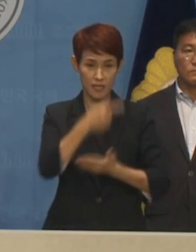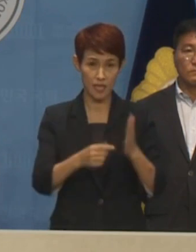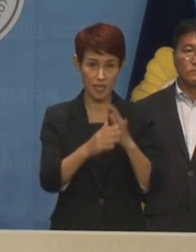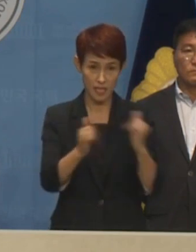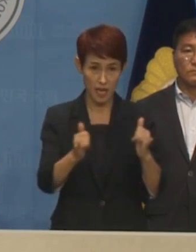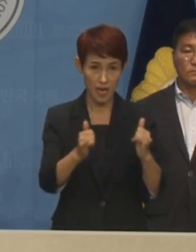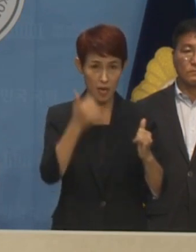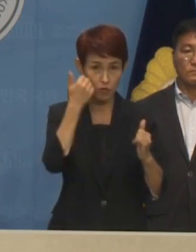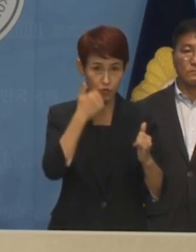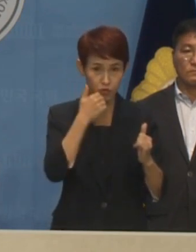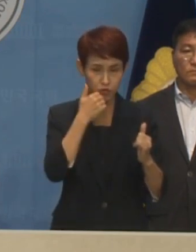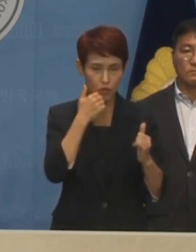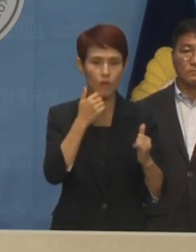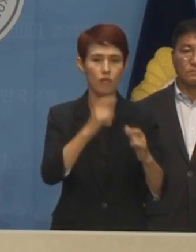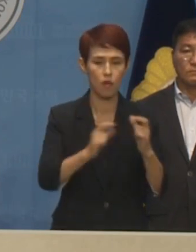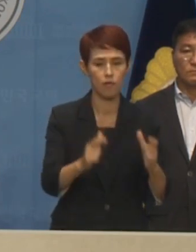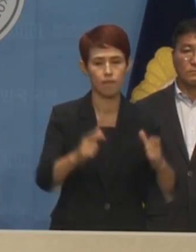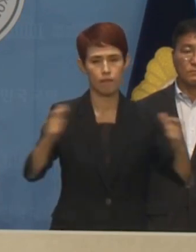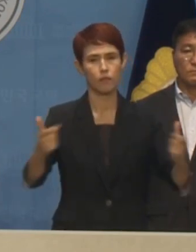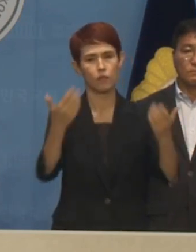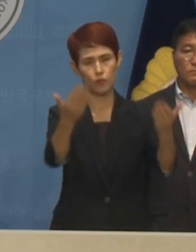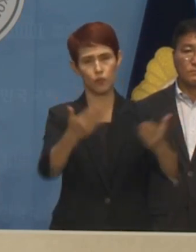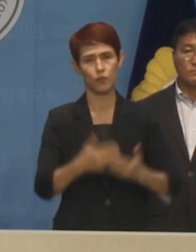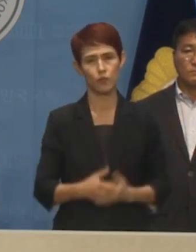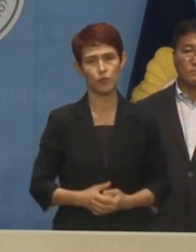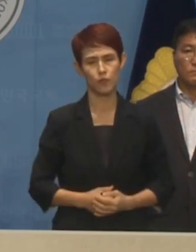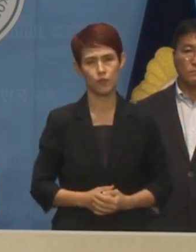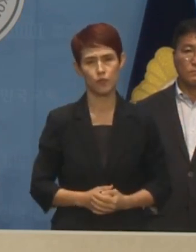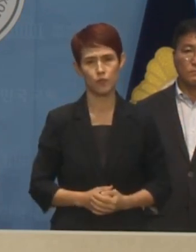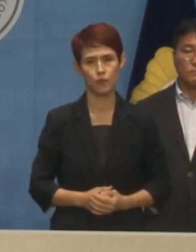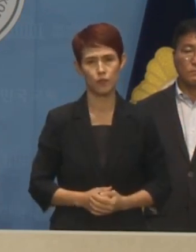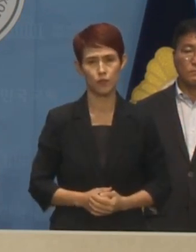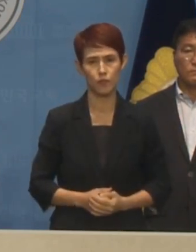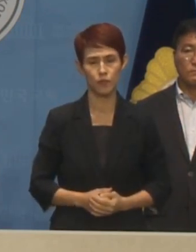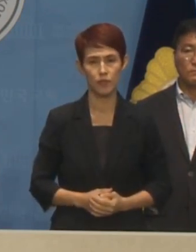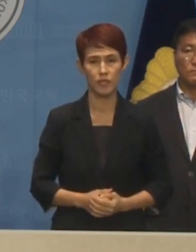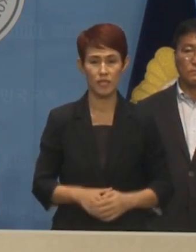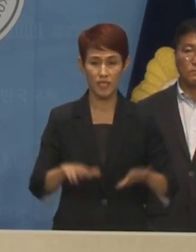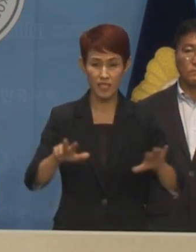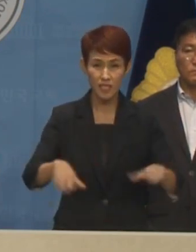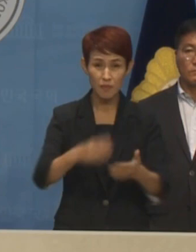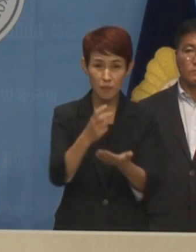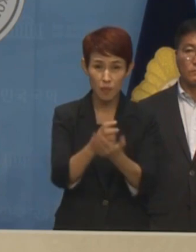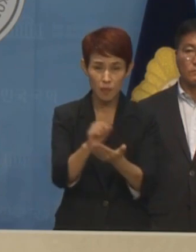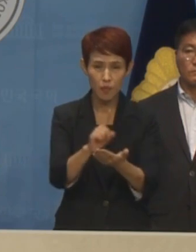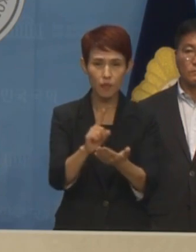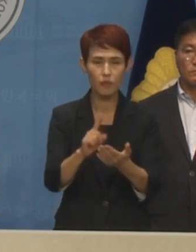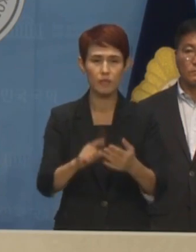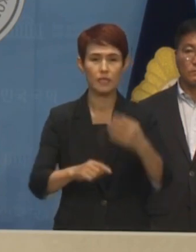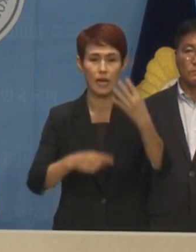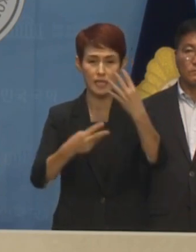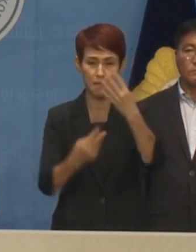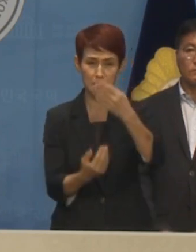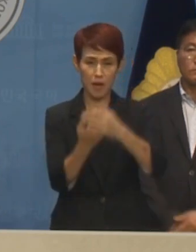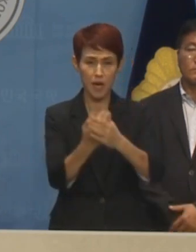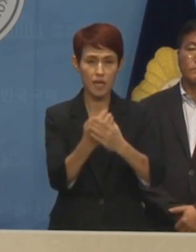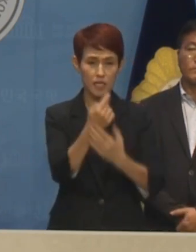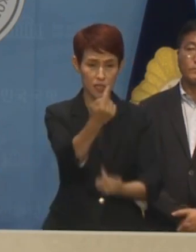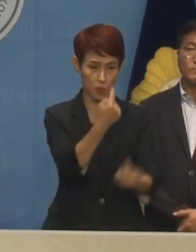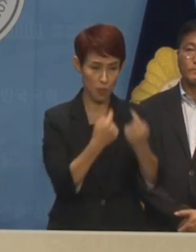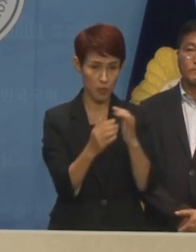범위를 확대했습니다. 지금 이 4.3 특별법은 4.3 희생자 신고